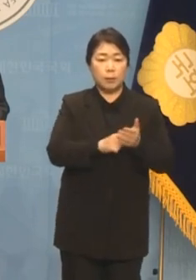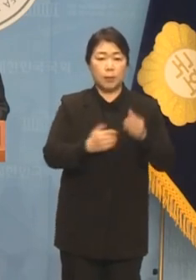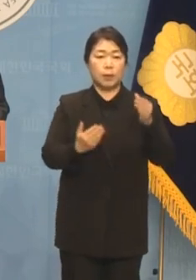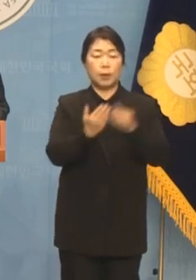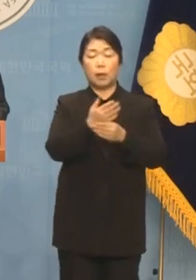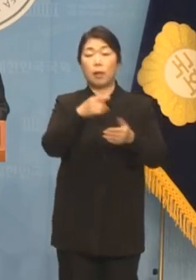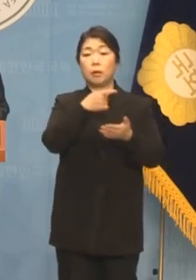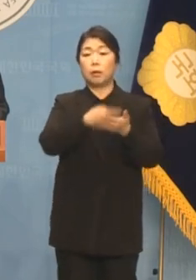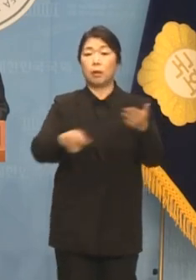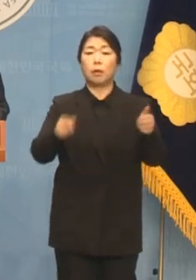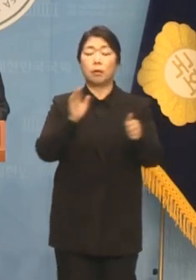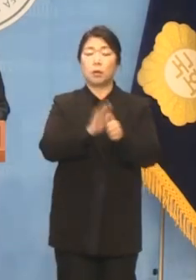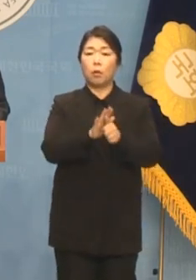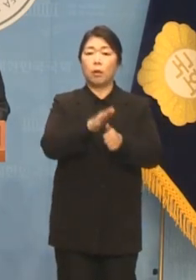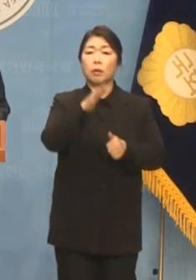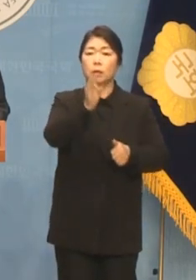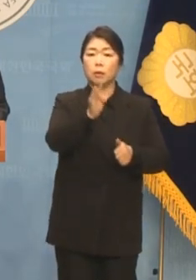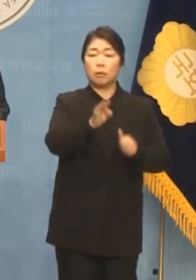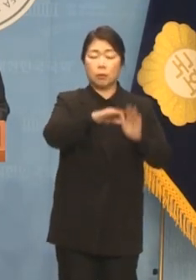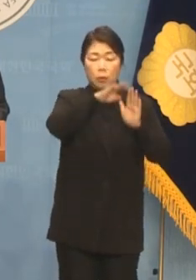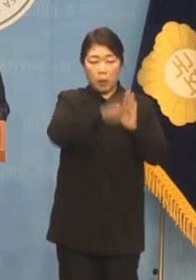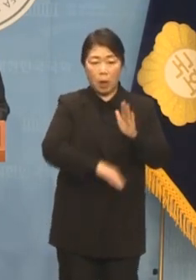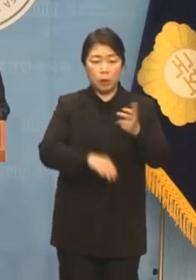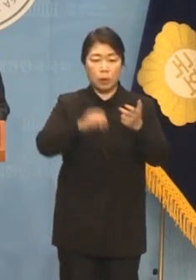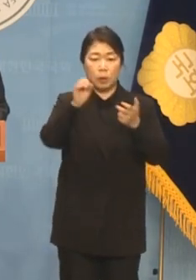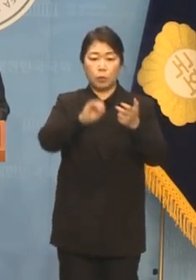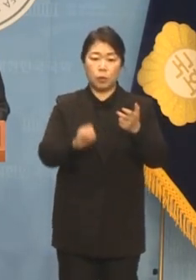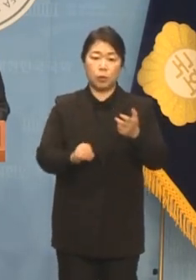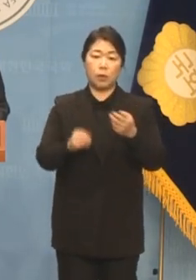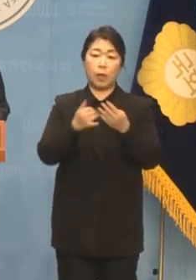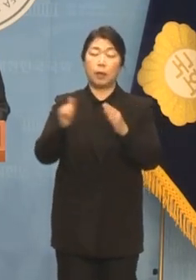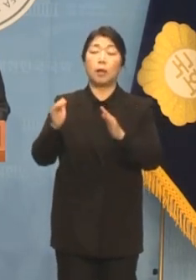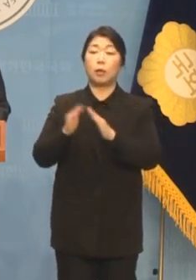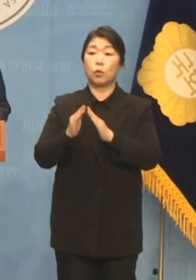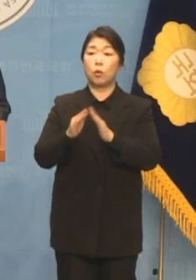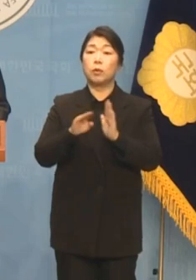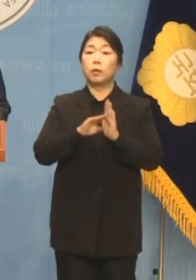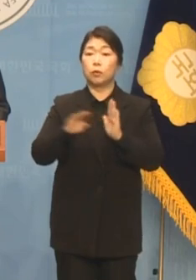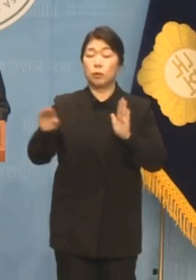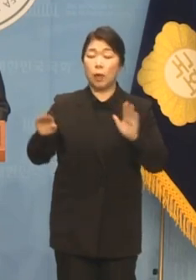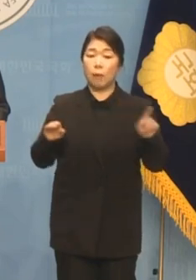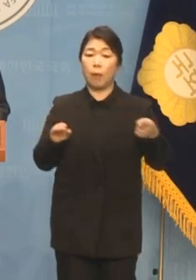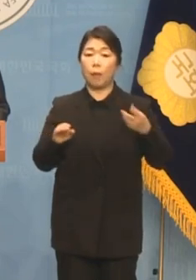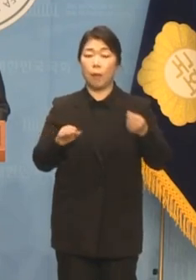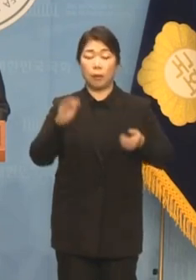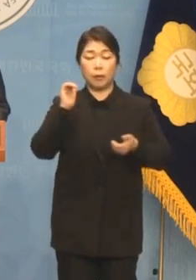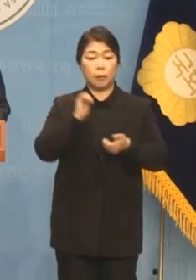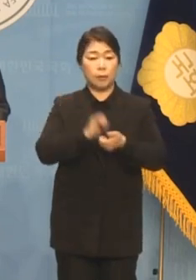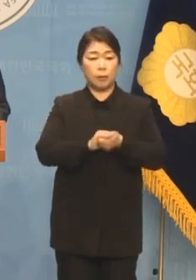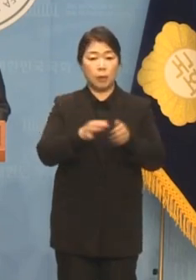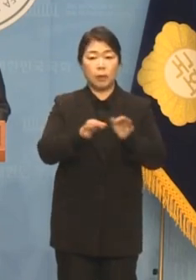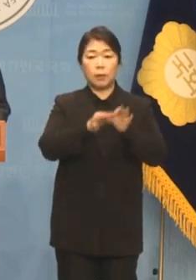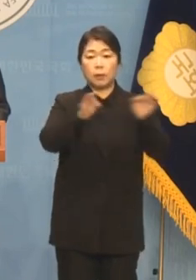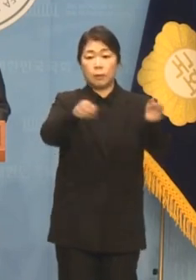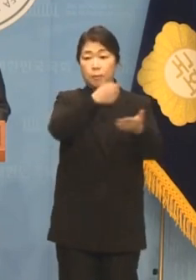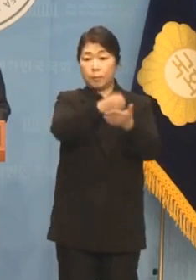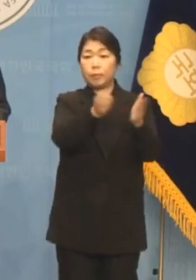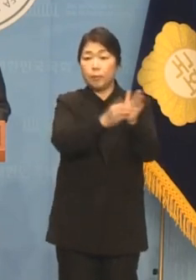재난지원금 소득 하의 70% 사인가족 기준 100만 원 지급을